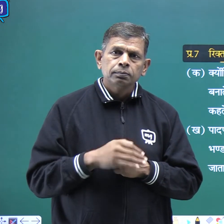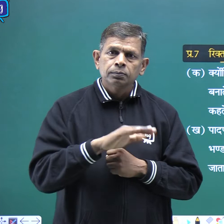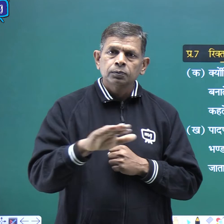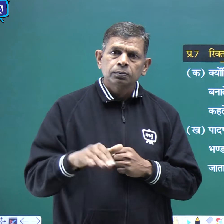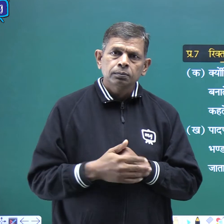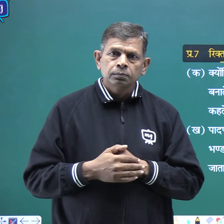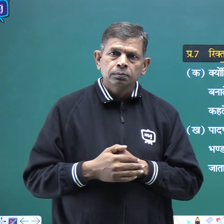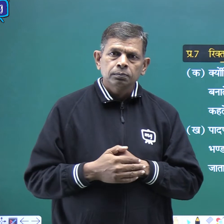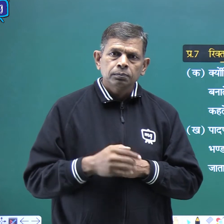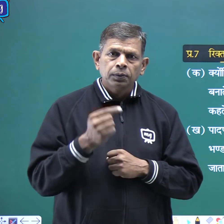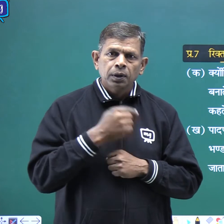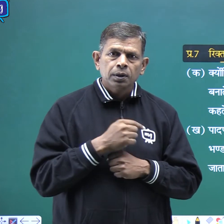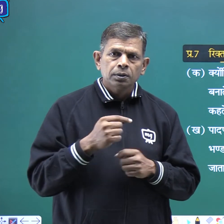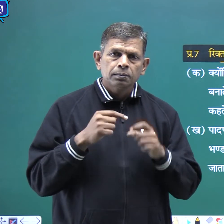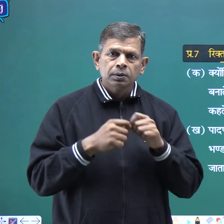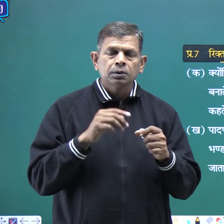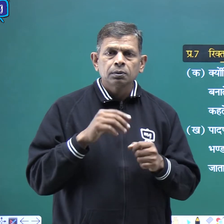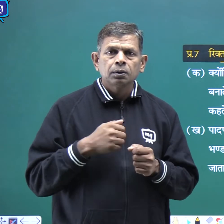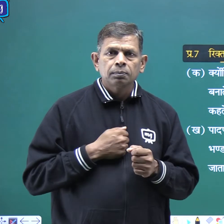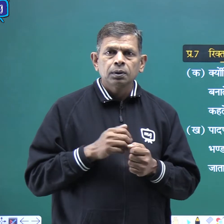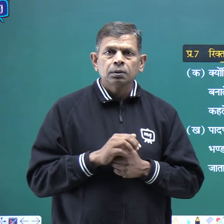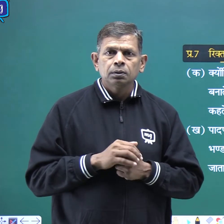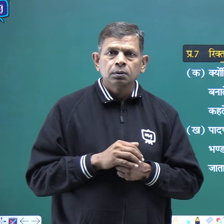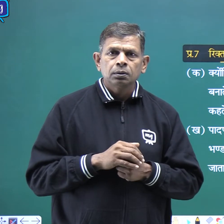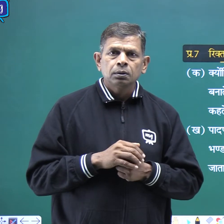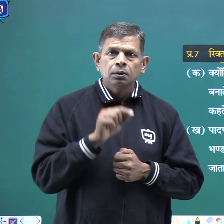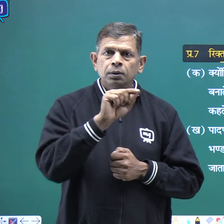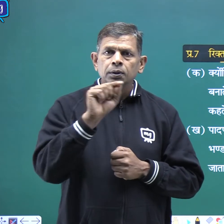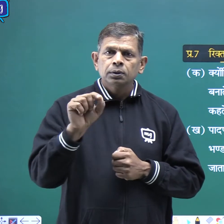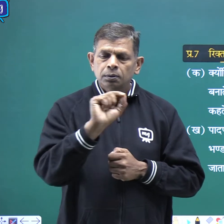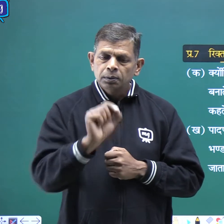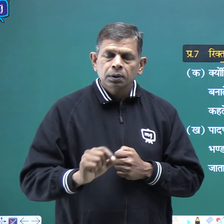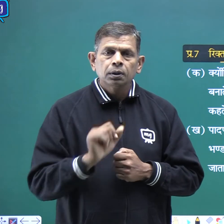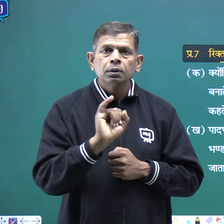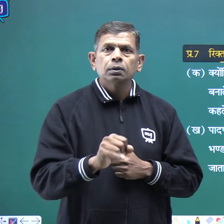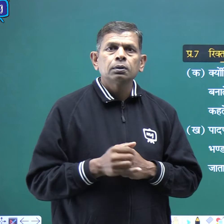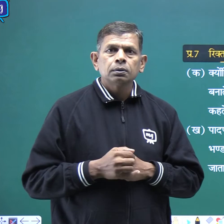बच्चों, इस प्रश्न में हमें रिक्त स्थान भरने हैं।